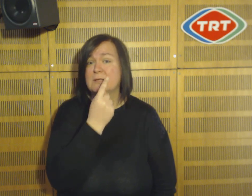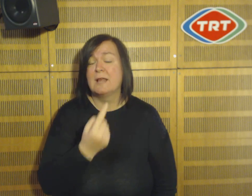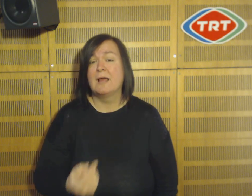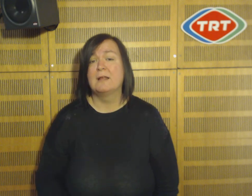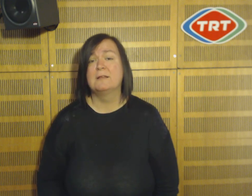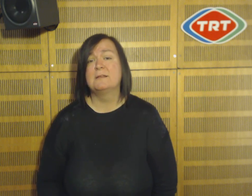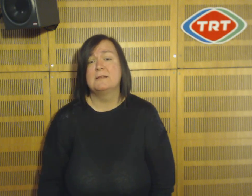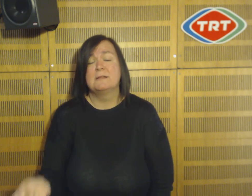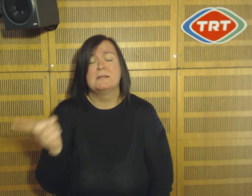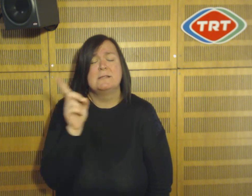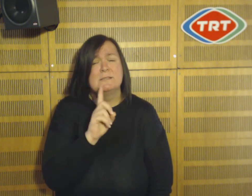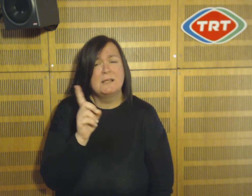gözünden